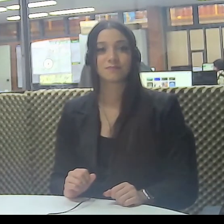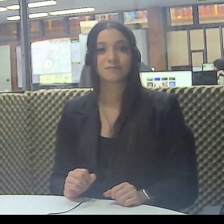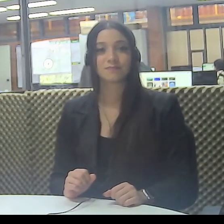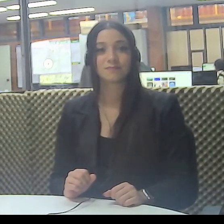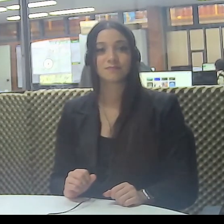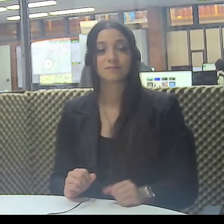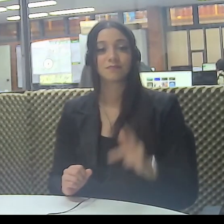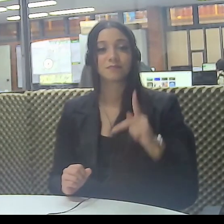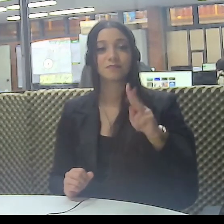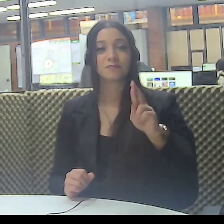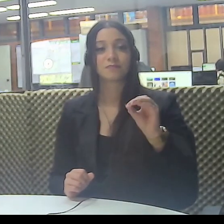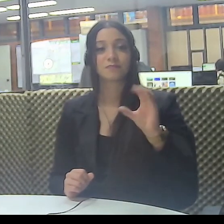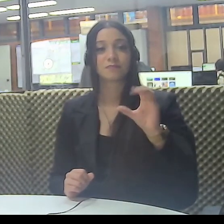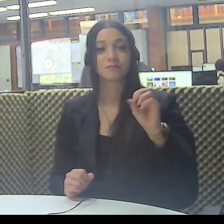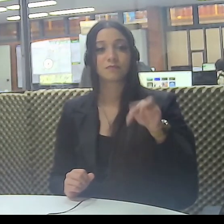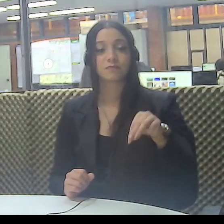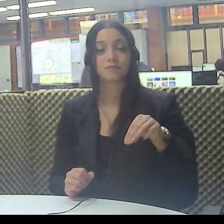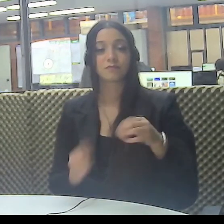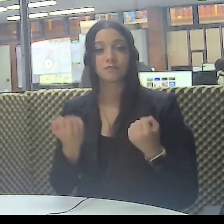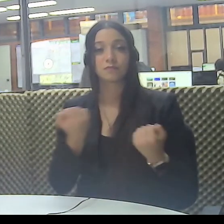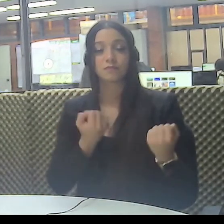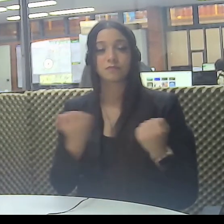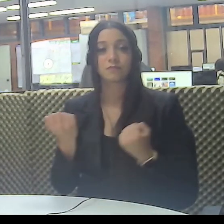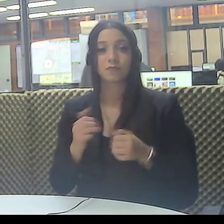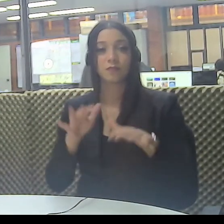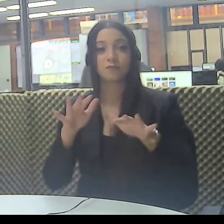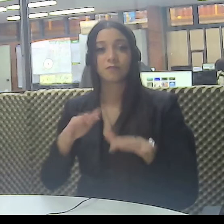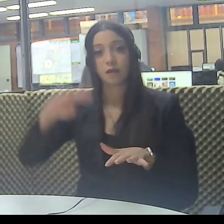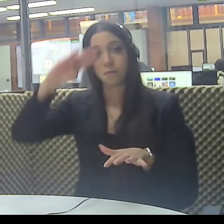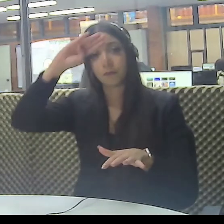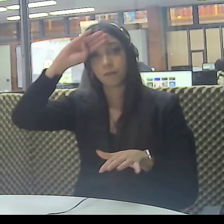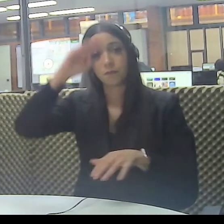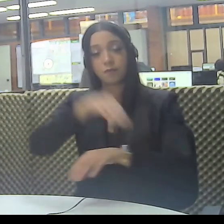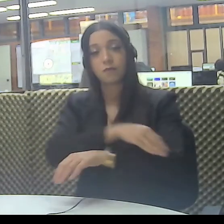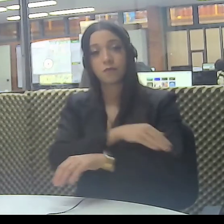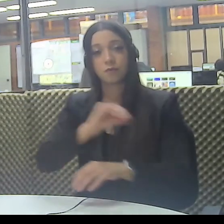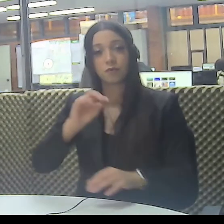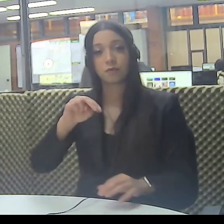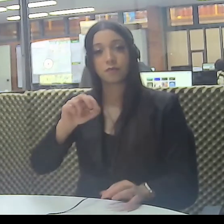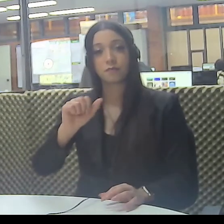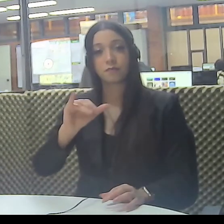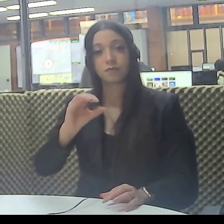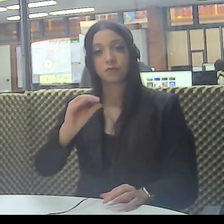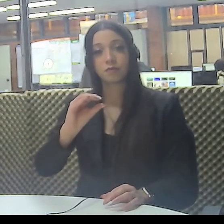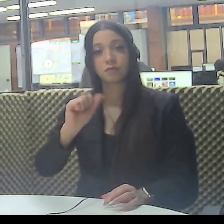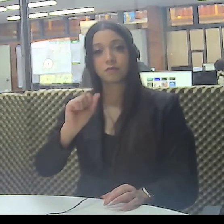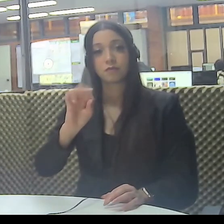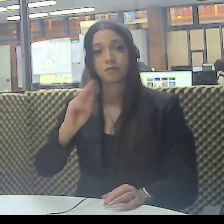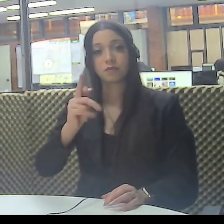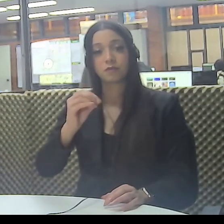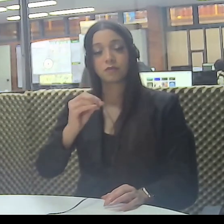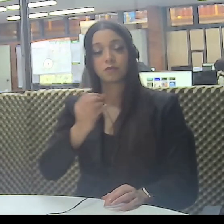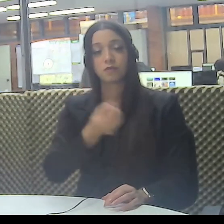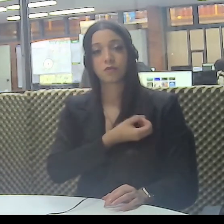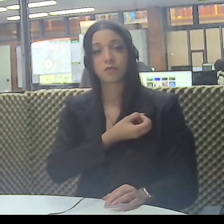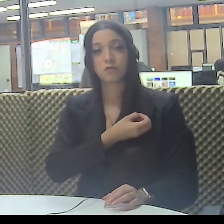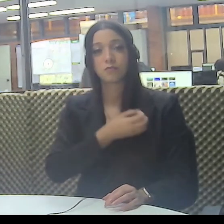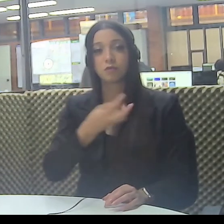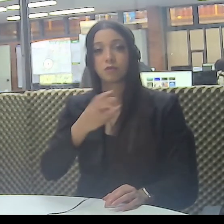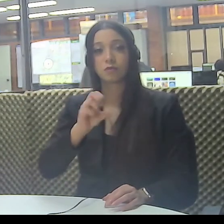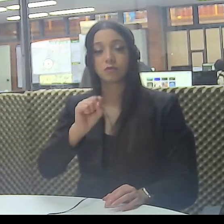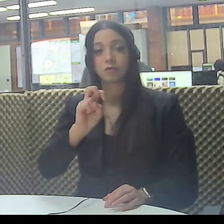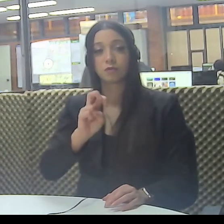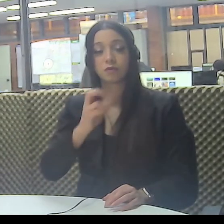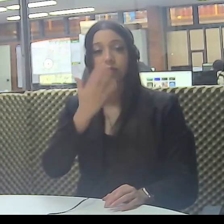O Procon Móvel fica até amanhã no bairro Pampulha. O veículo está na rua Professor Inácio Castilho, número 385, em frente